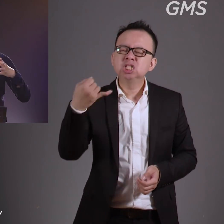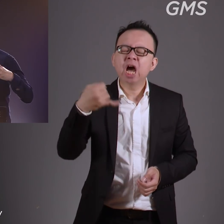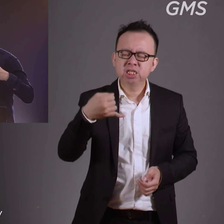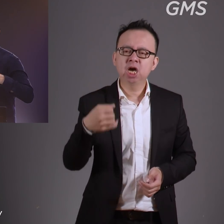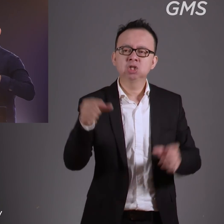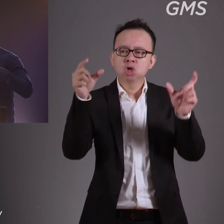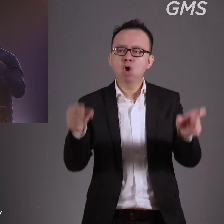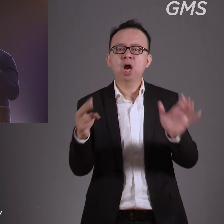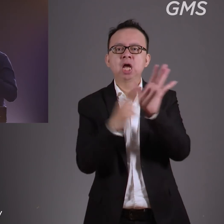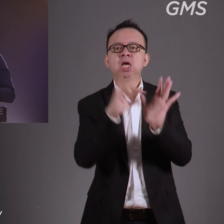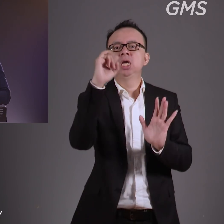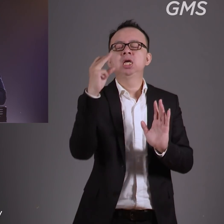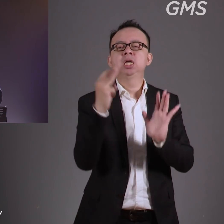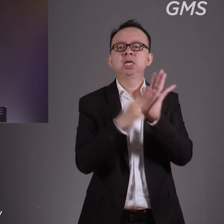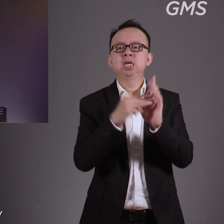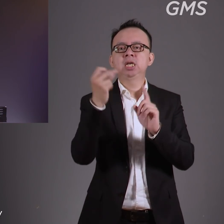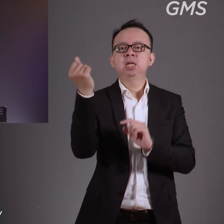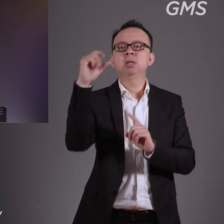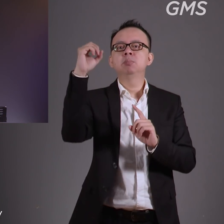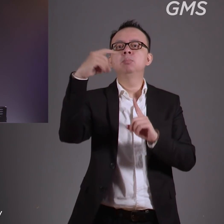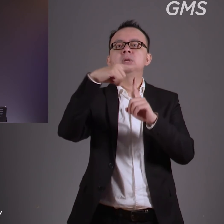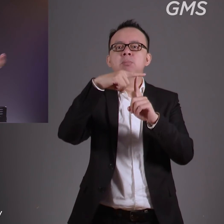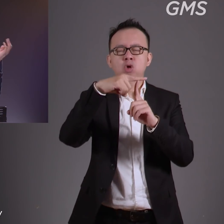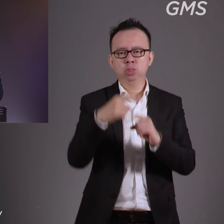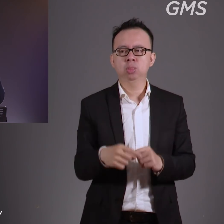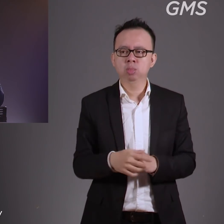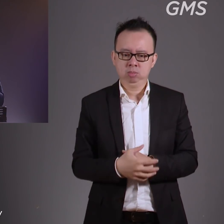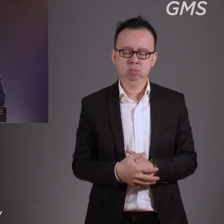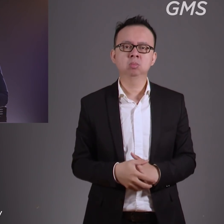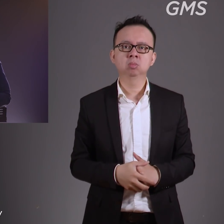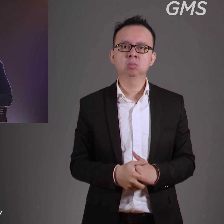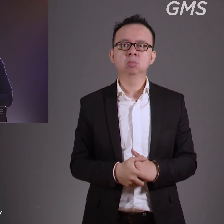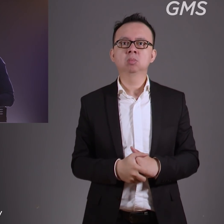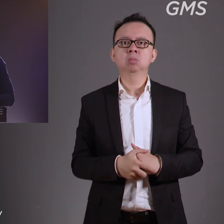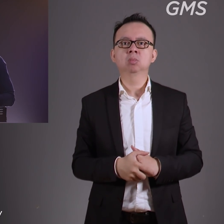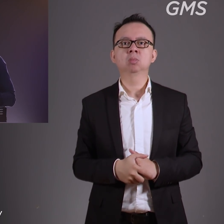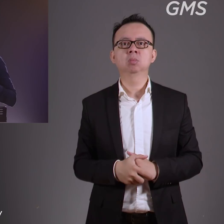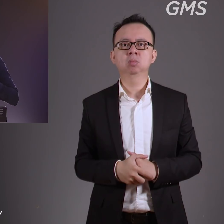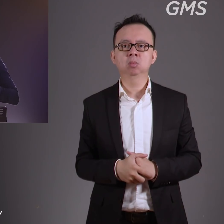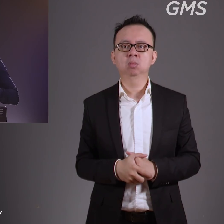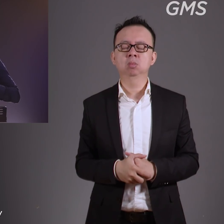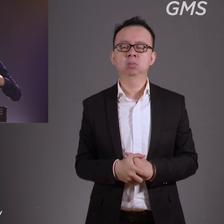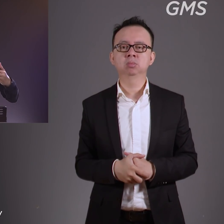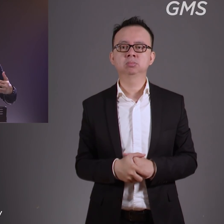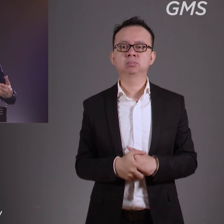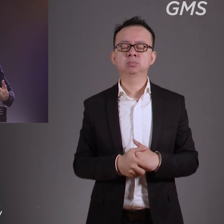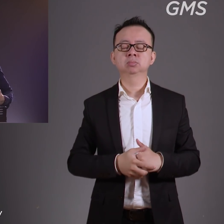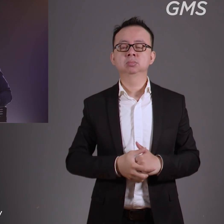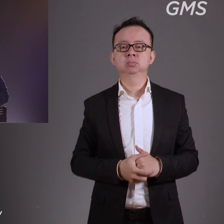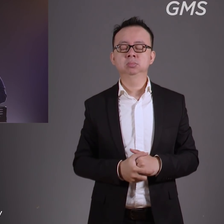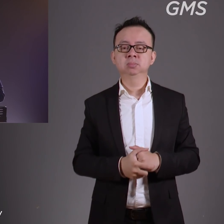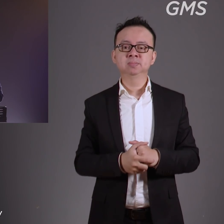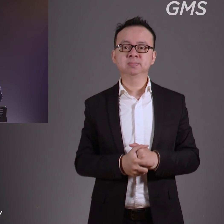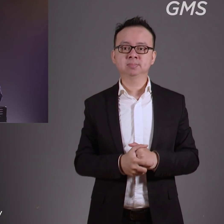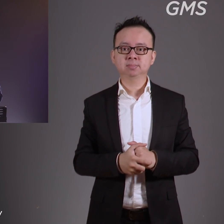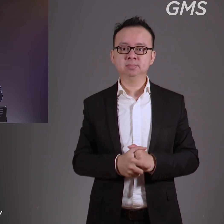Orang-orang mulai mengeksploitasi bumi. Polusi. Itu mulai masuk di zaman-zaman ini. Meskipun belum ada zaman modern mesin seperti